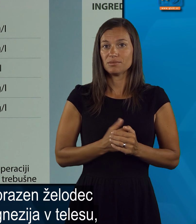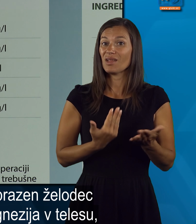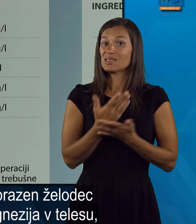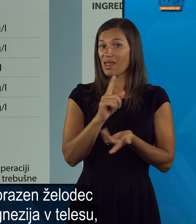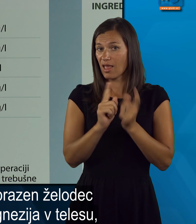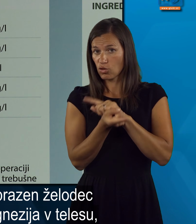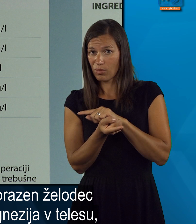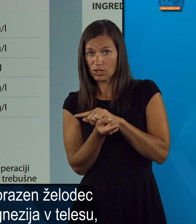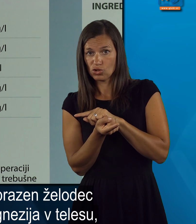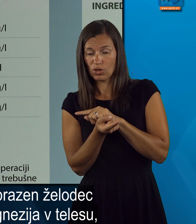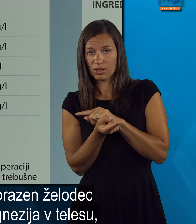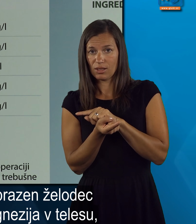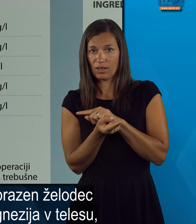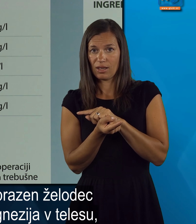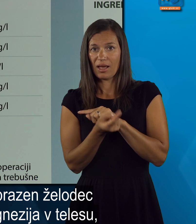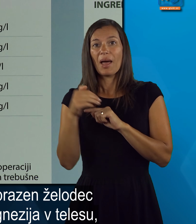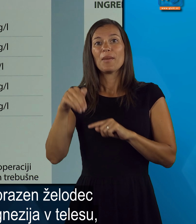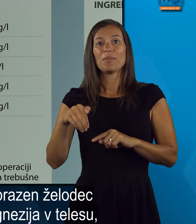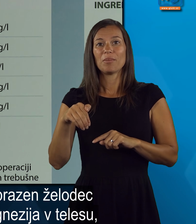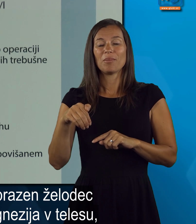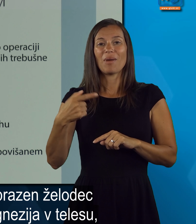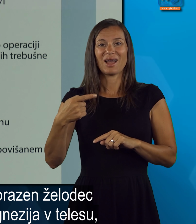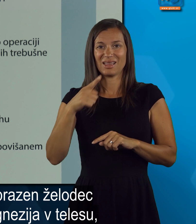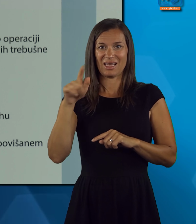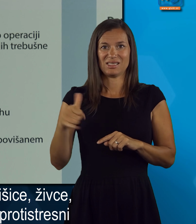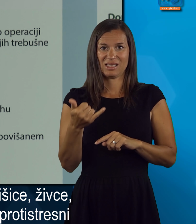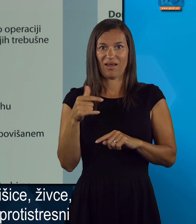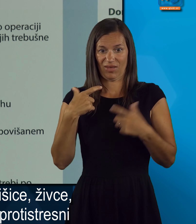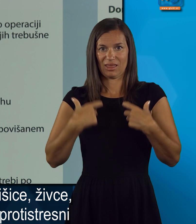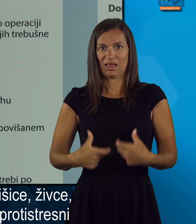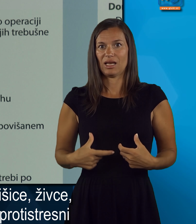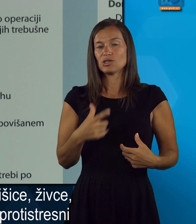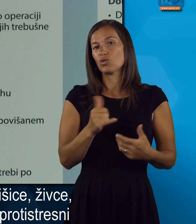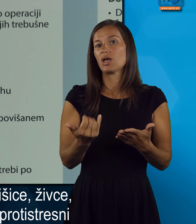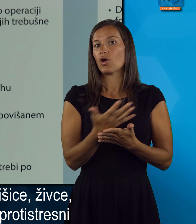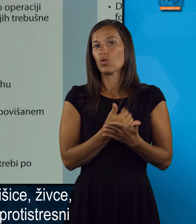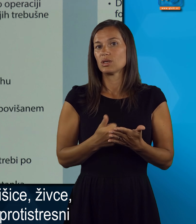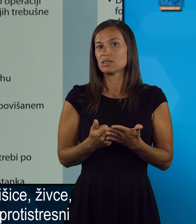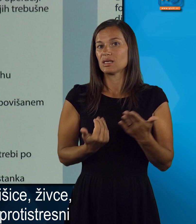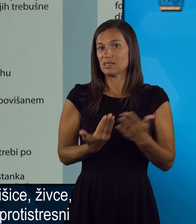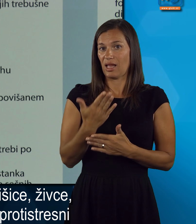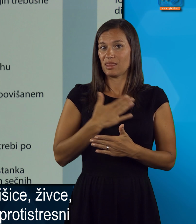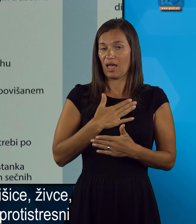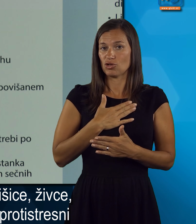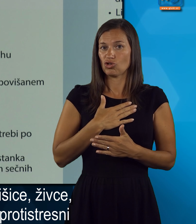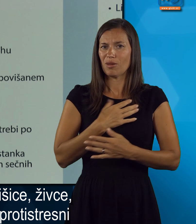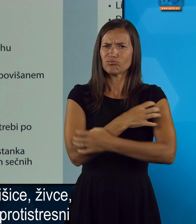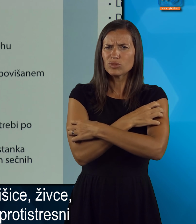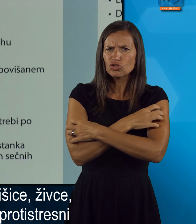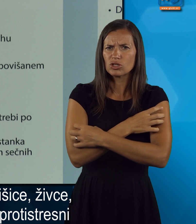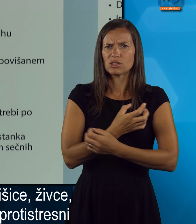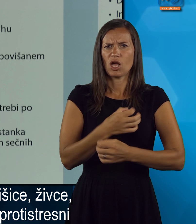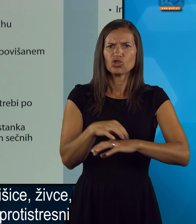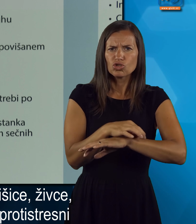Za nadomeščanje magnezija v telesu, ki je koristen za naše